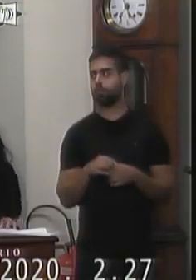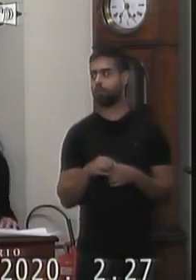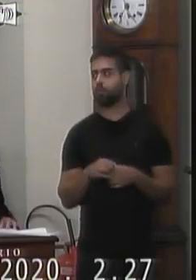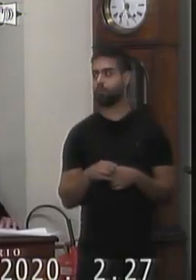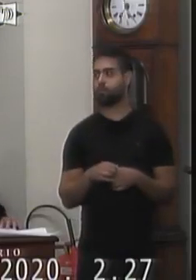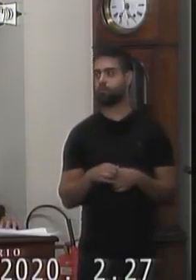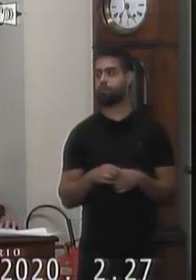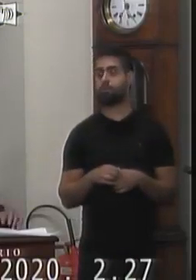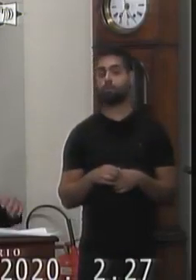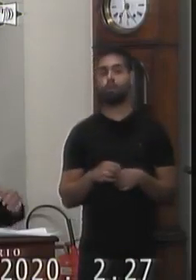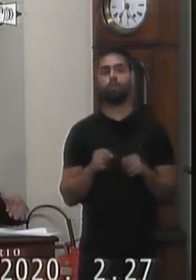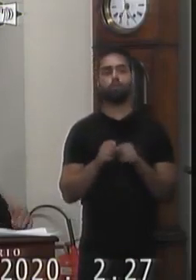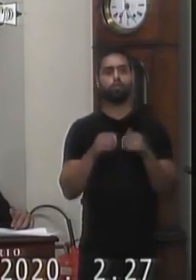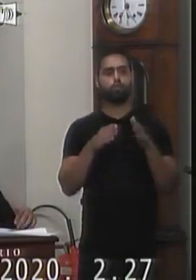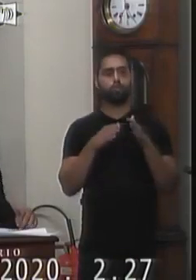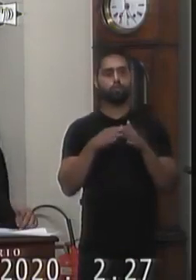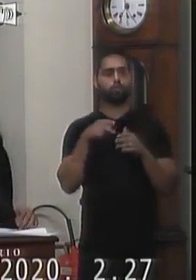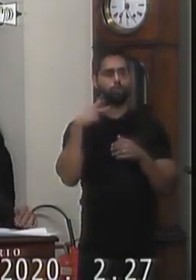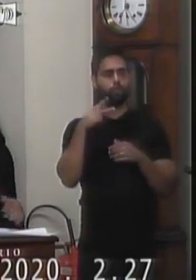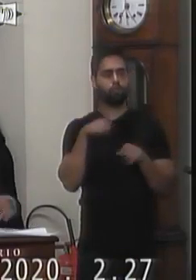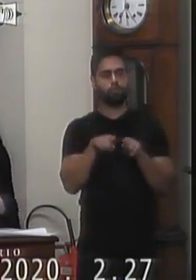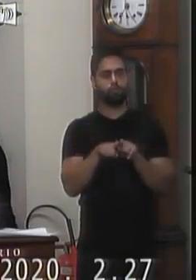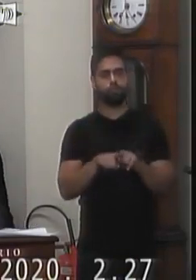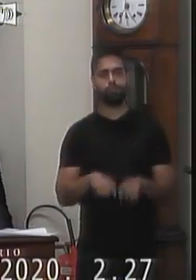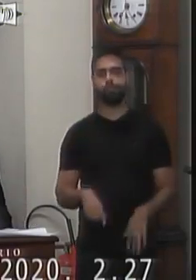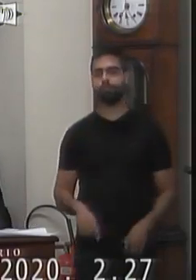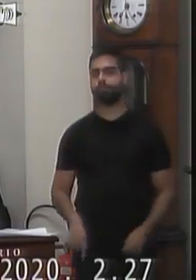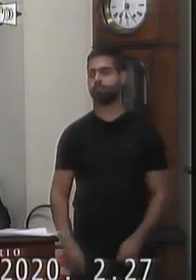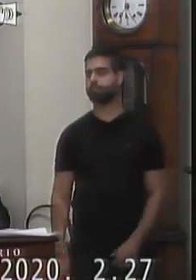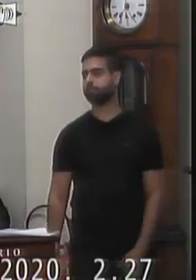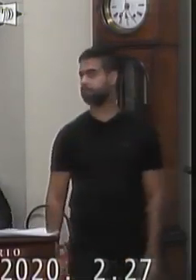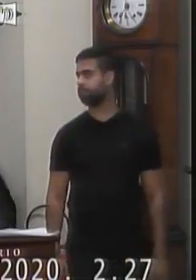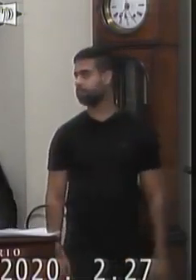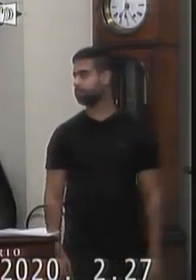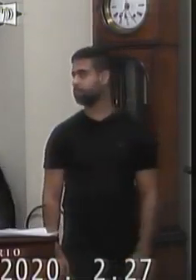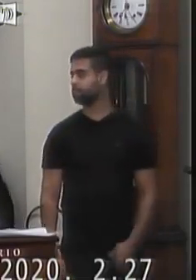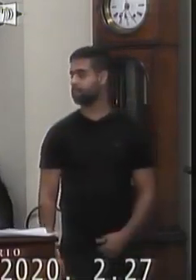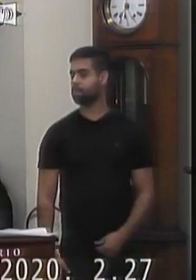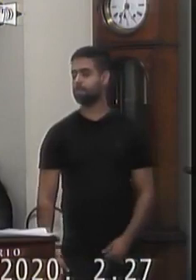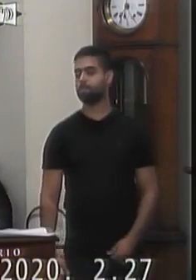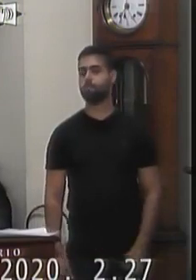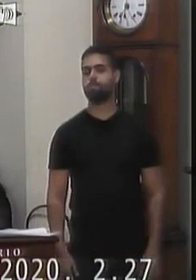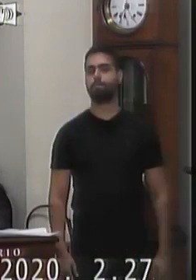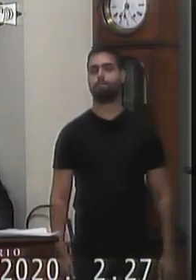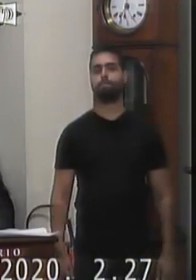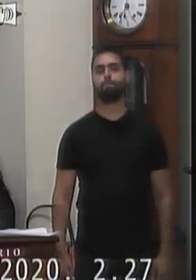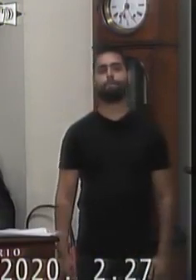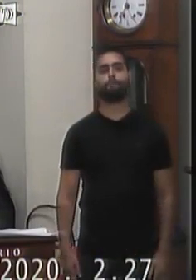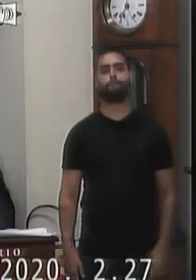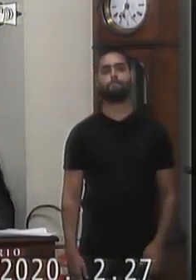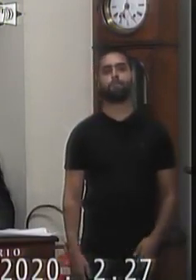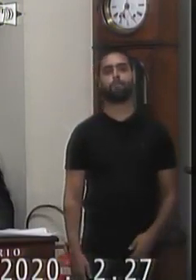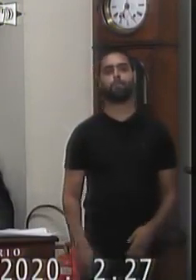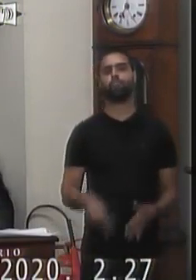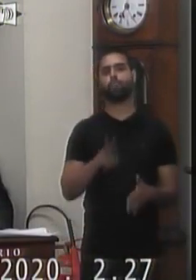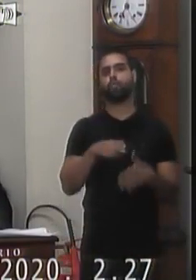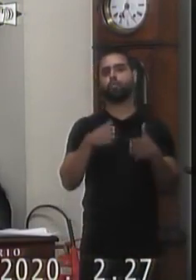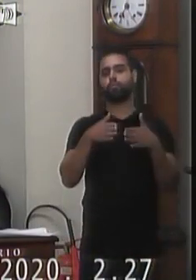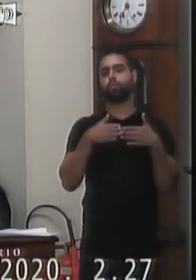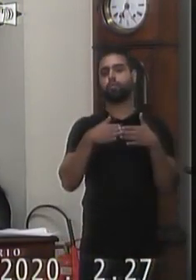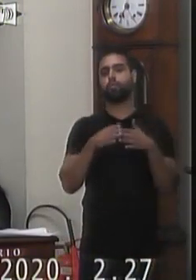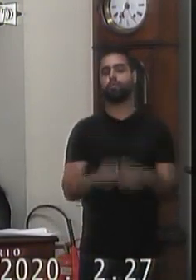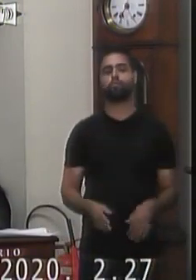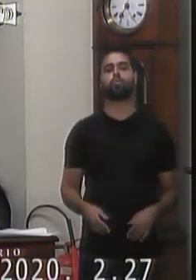acatada as solicitações dos vereadores. Agora vamos para a leitura dos